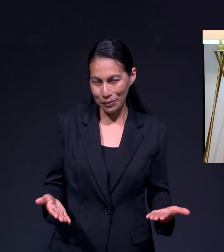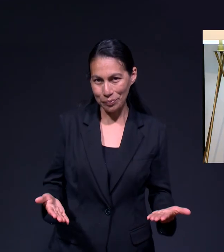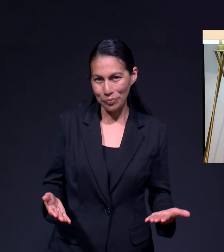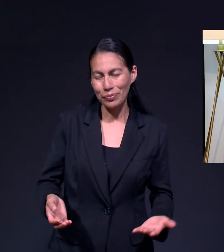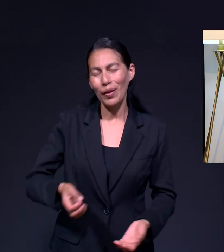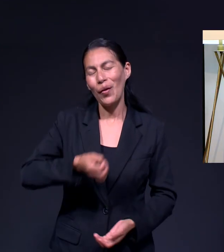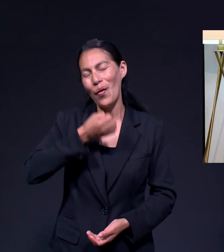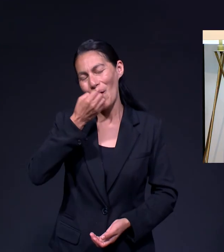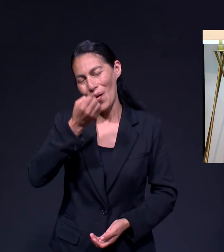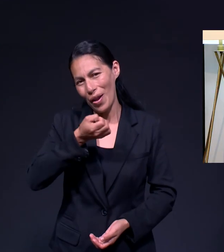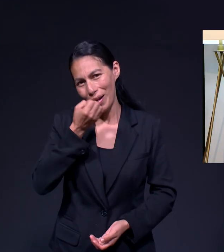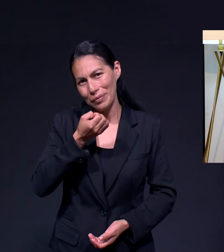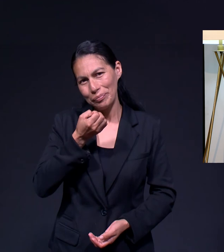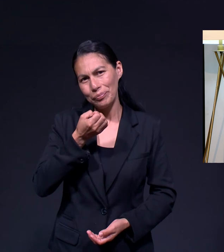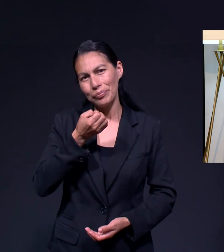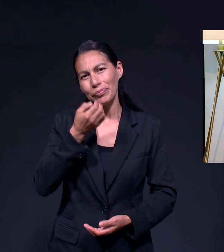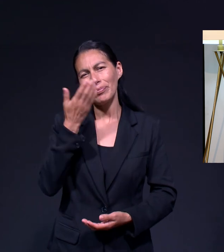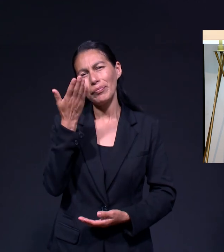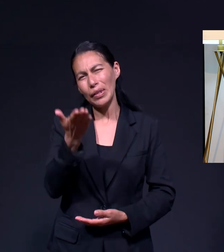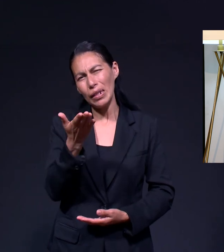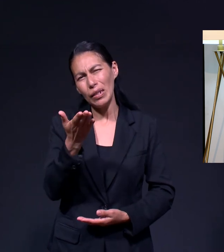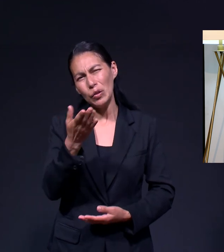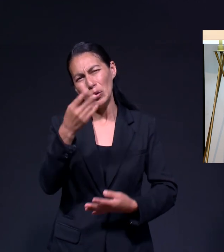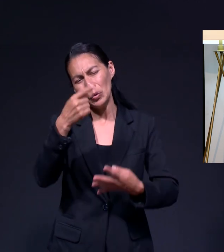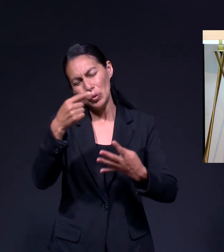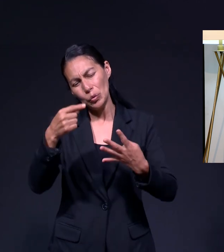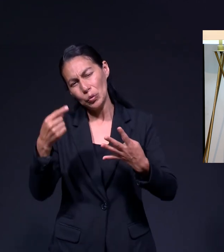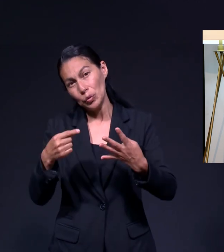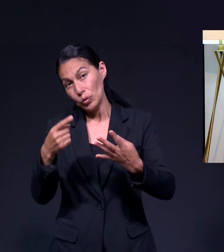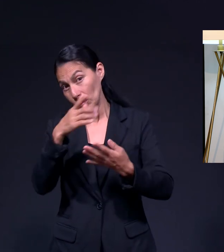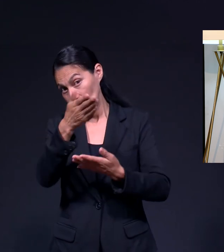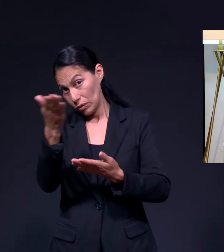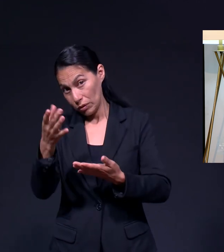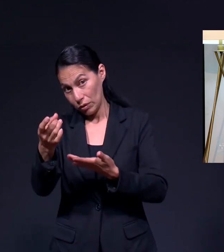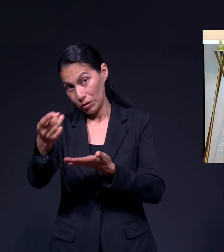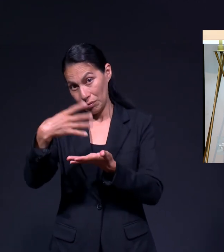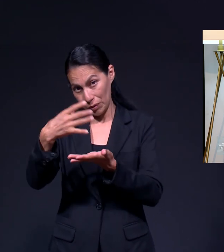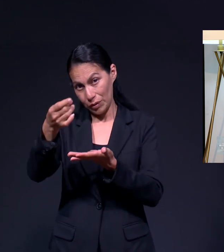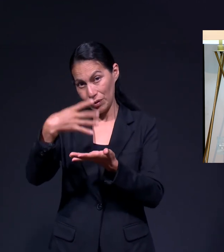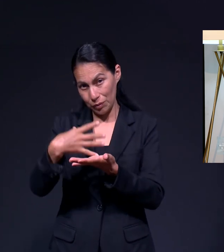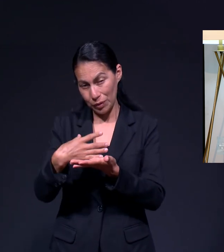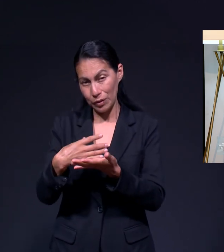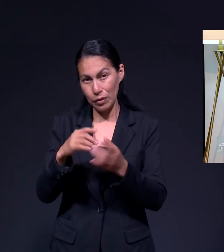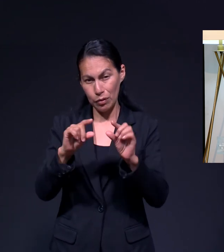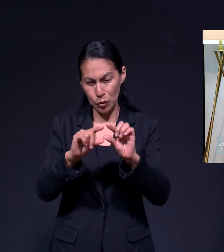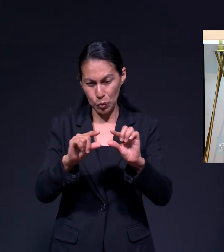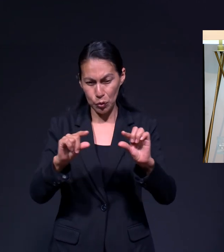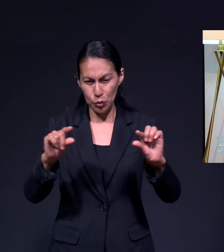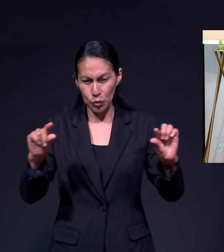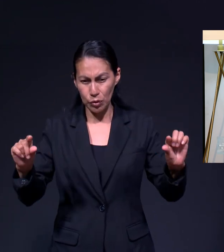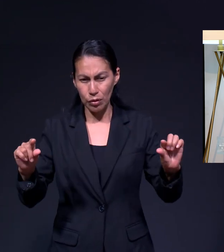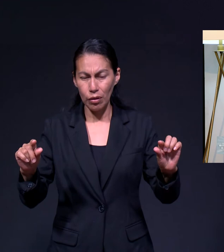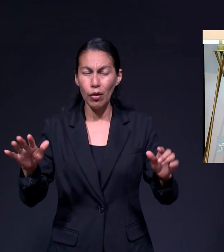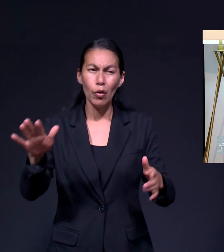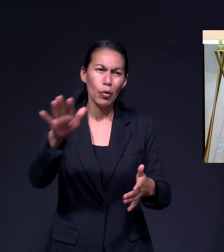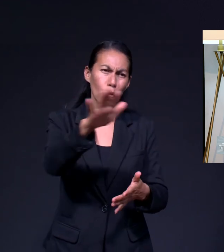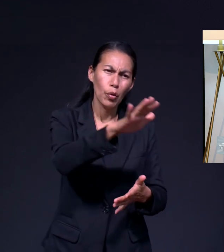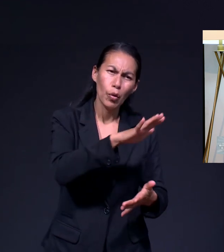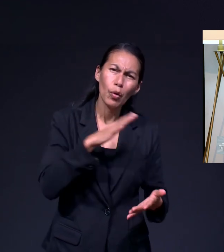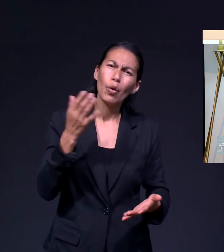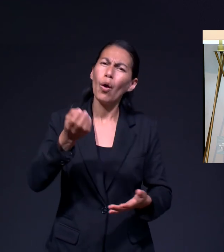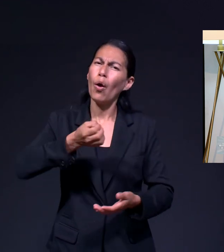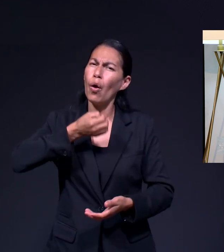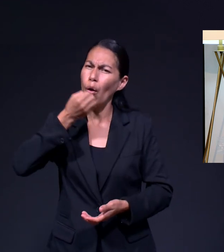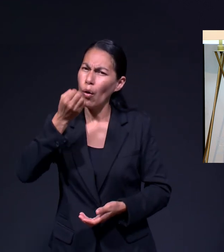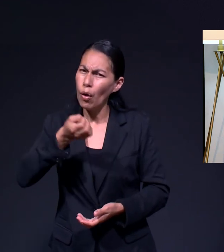ahora vamos a orar por todos los pedidos que ustedes han enviado y que han pasado en la pantalla para que